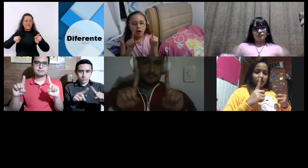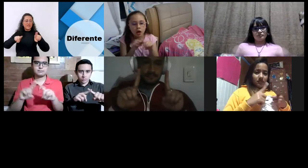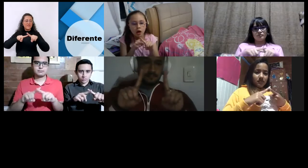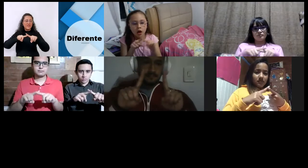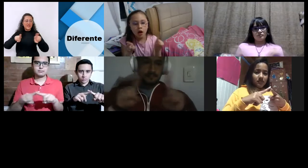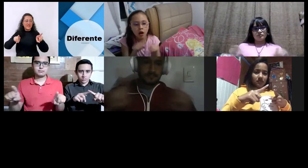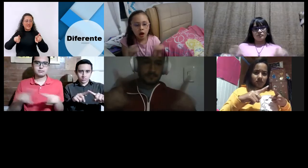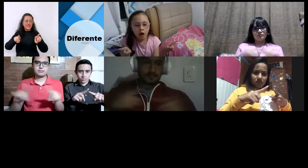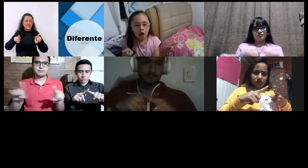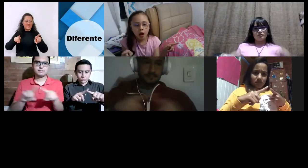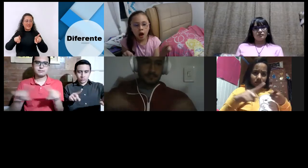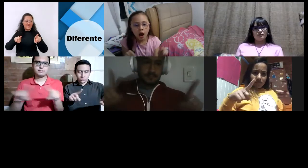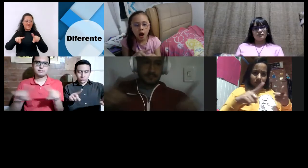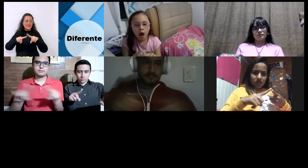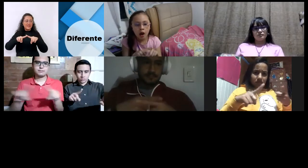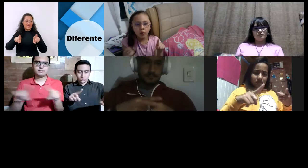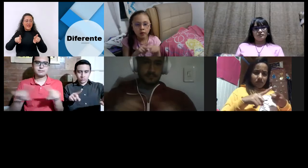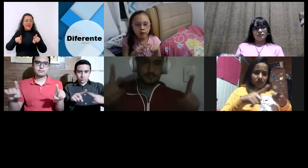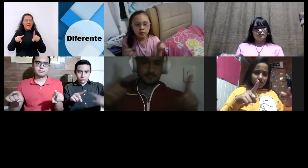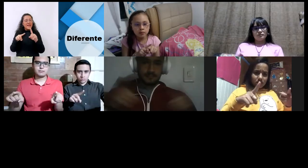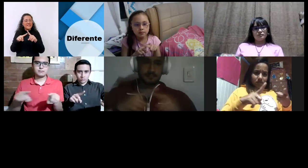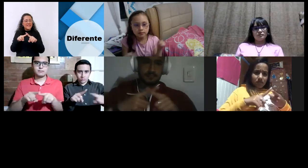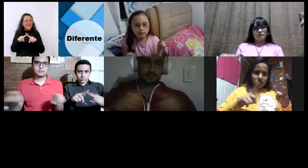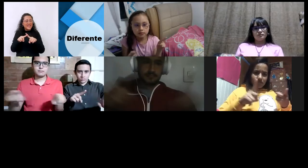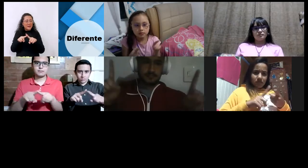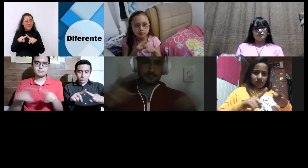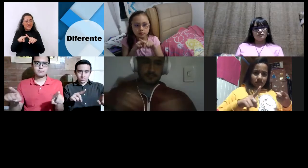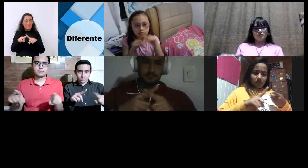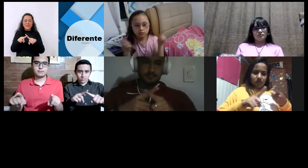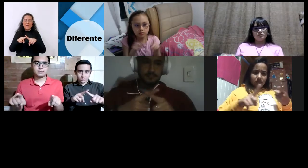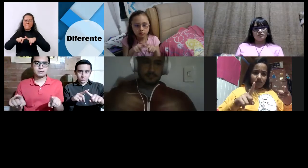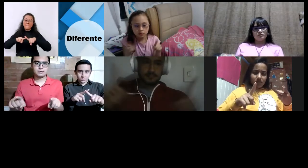diferente. Esta seña también es la misma de